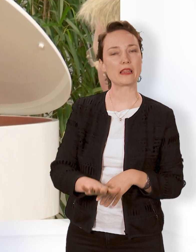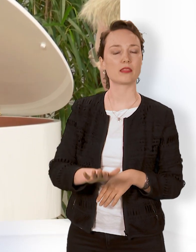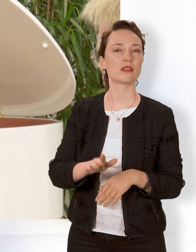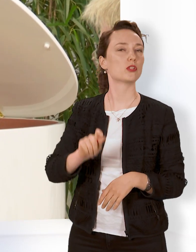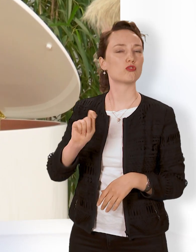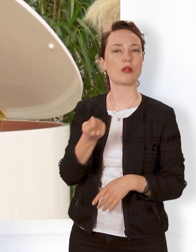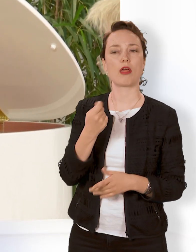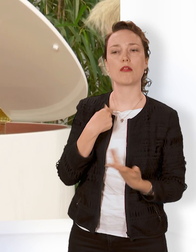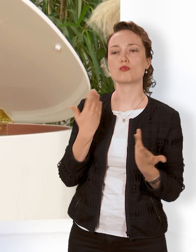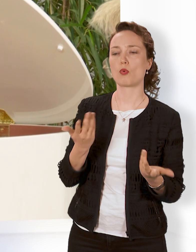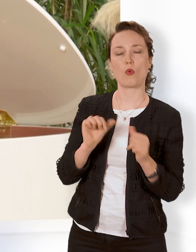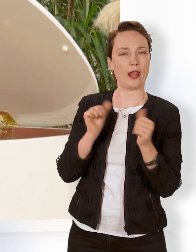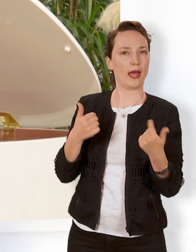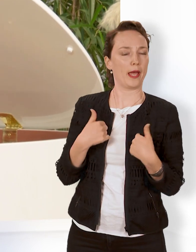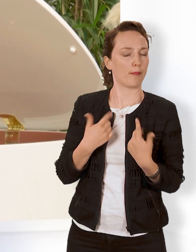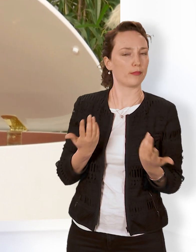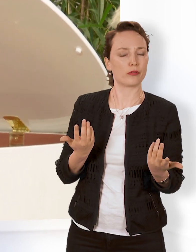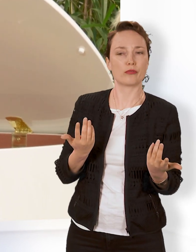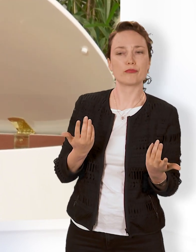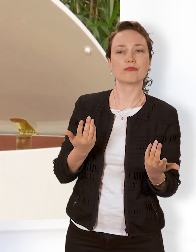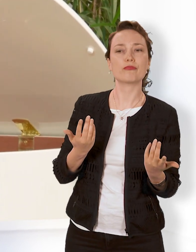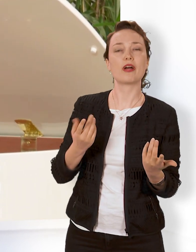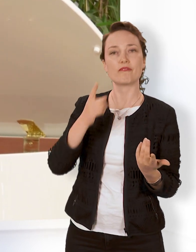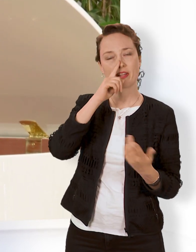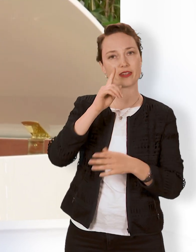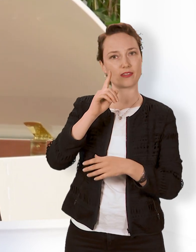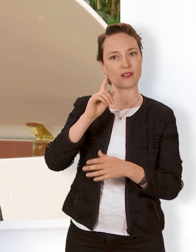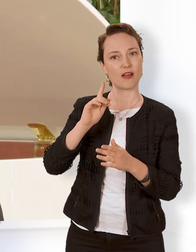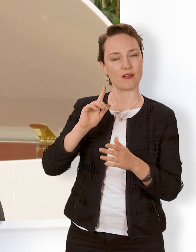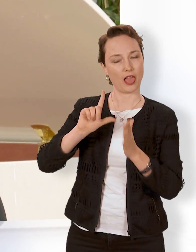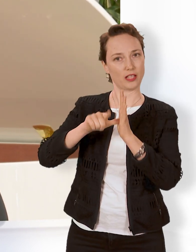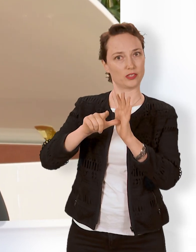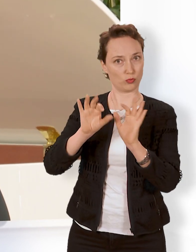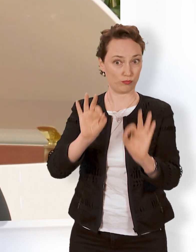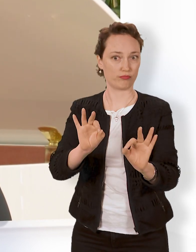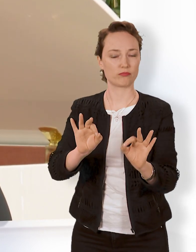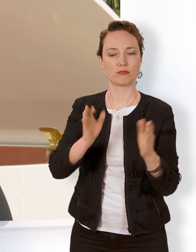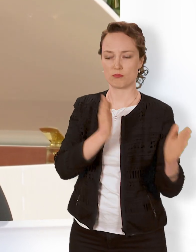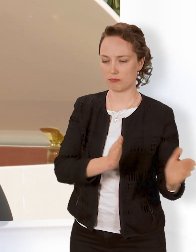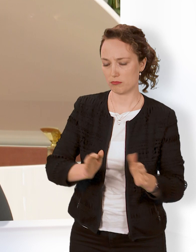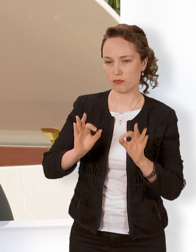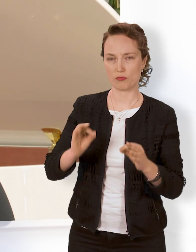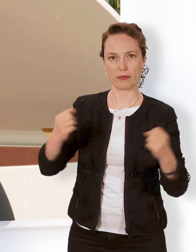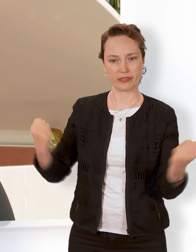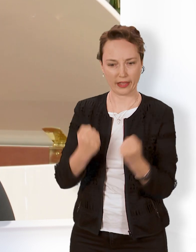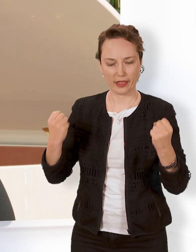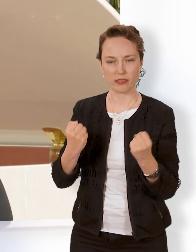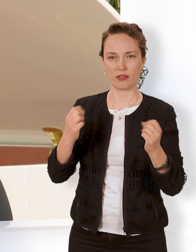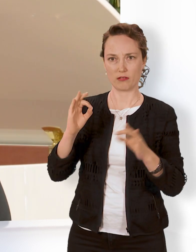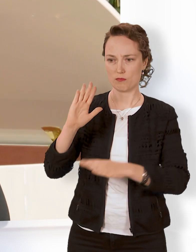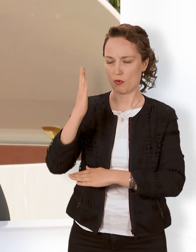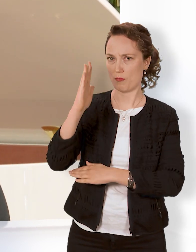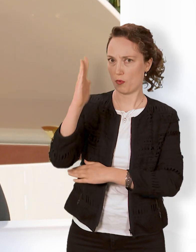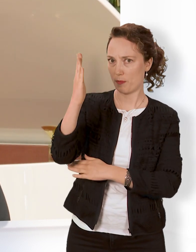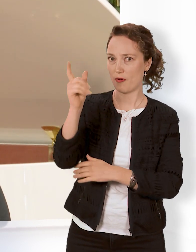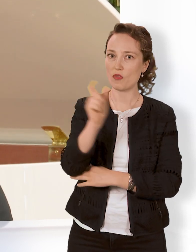wahnsinnig schnell mit, wenn man was leistet, also sprich, wenn man diszipliniert ist, ins Training geht, erfolgreich ist, am